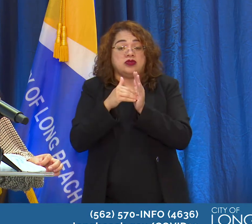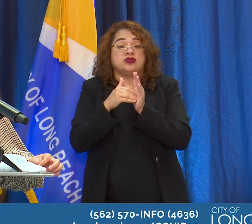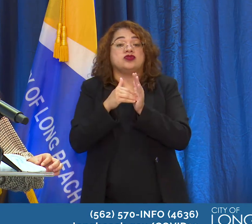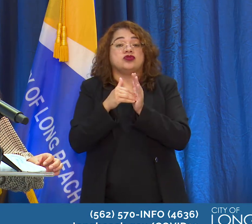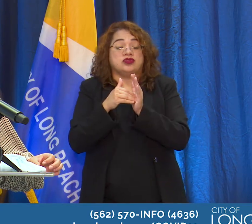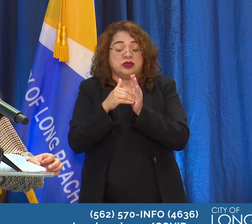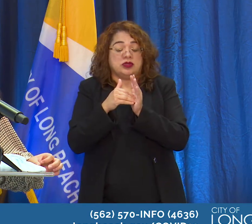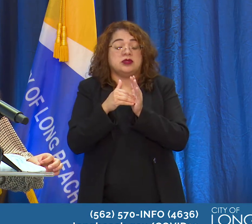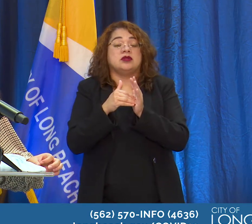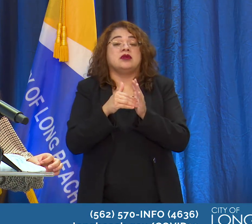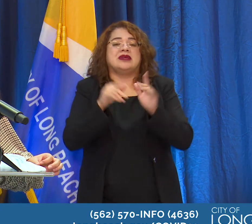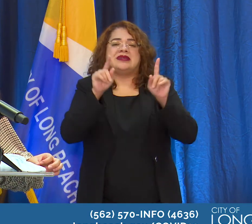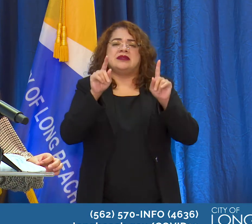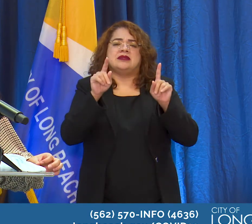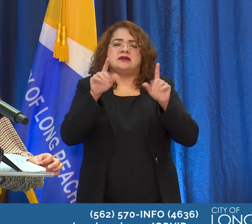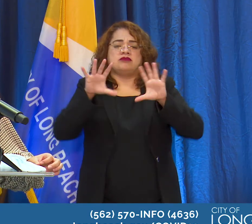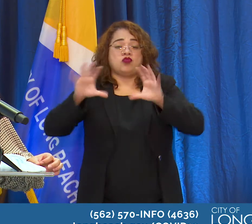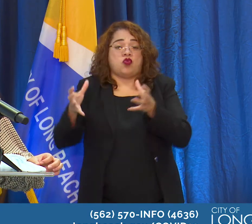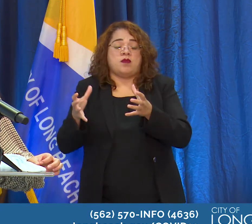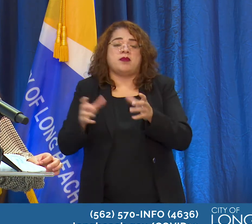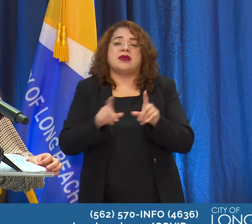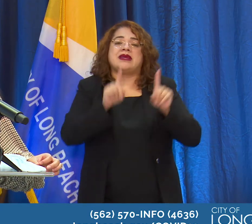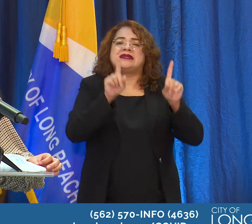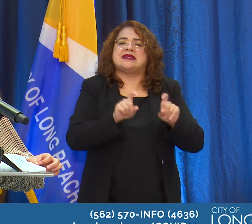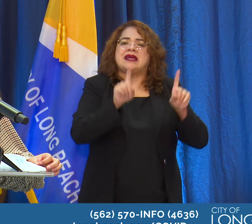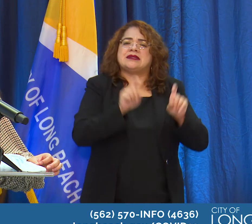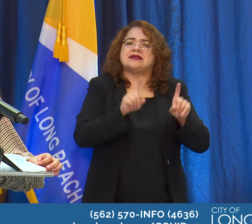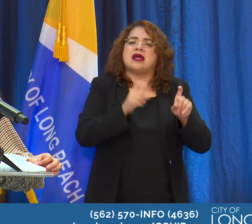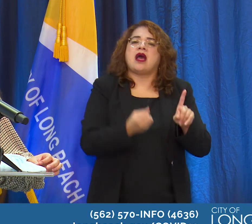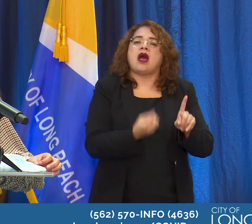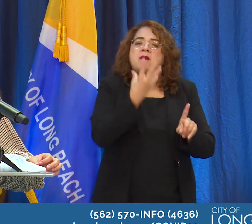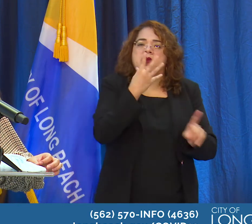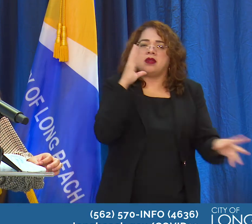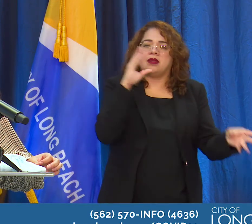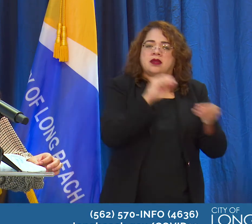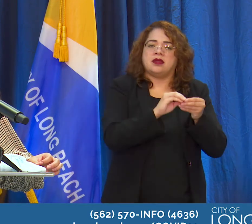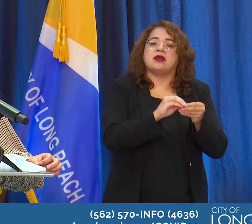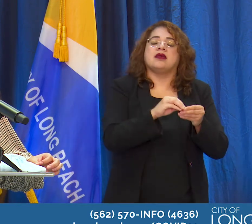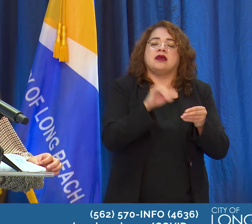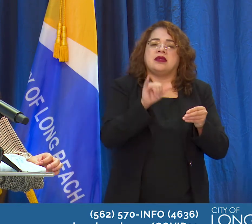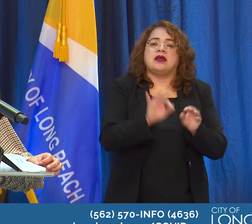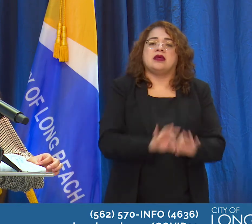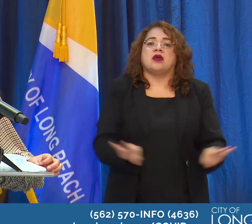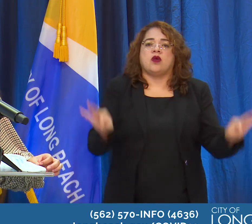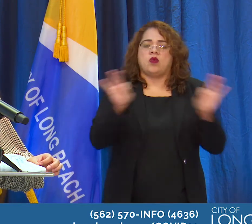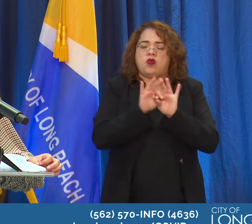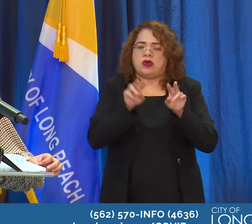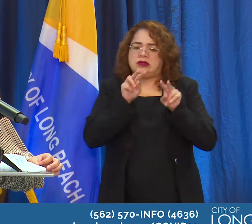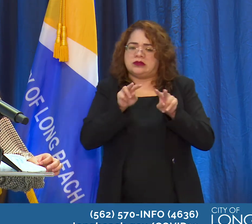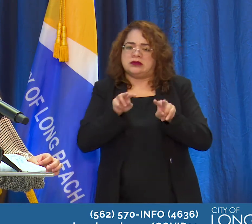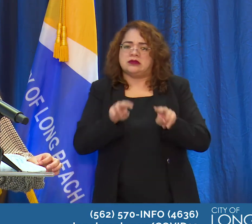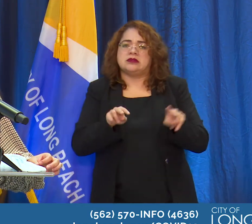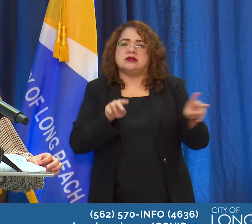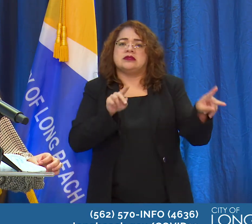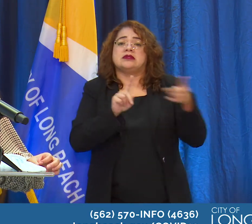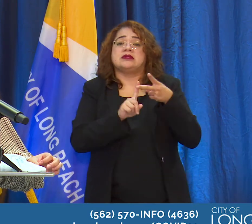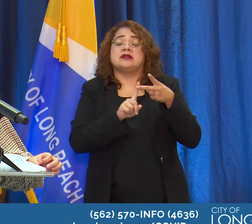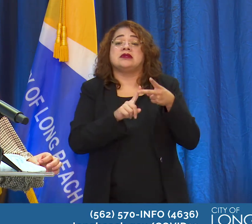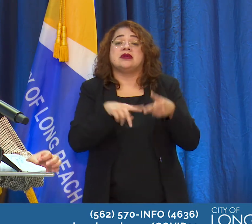la primera indicadora que están viendo para la lista de monitoreo estatal. El segundo